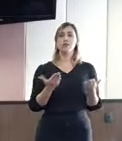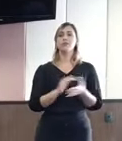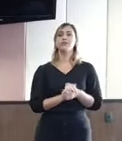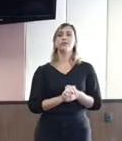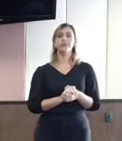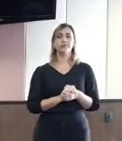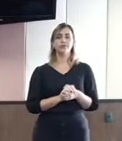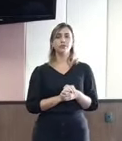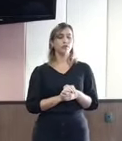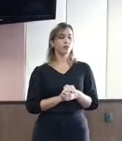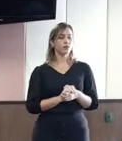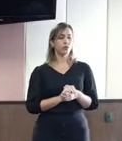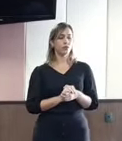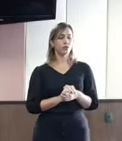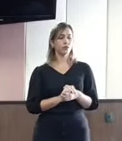assim